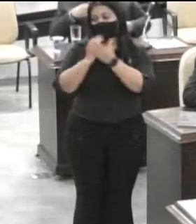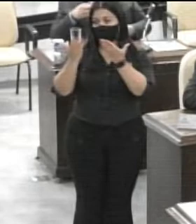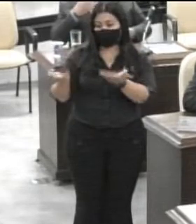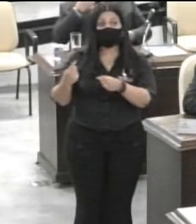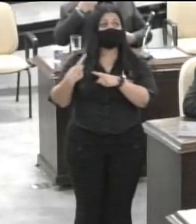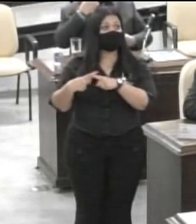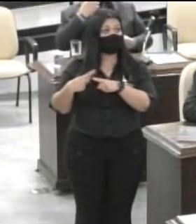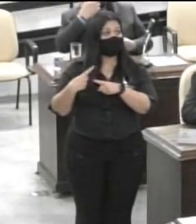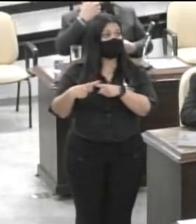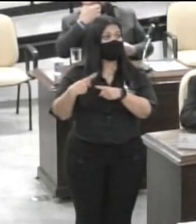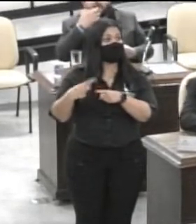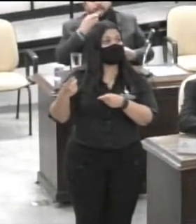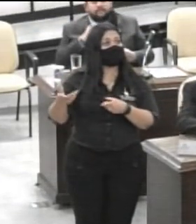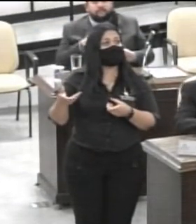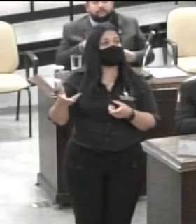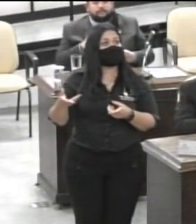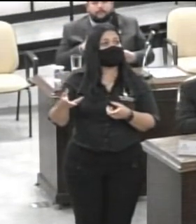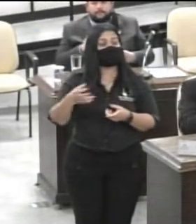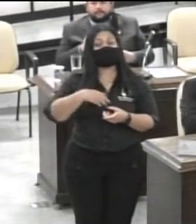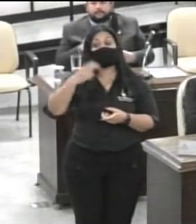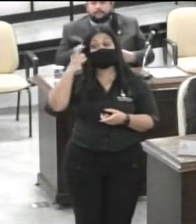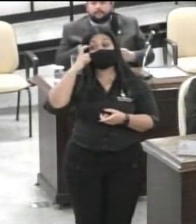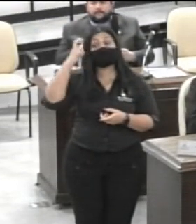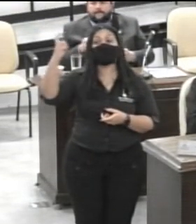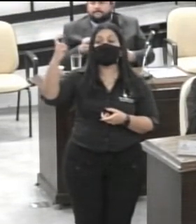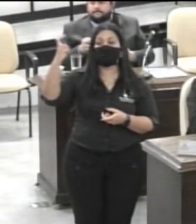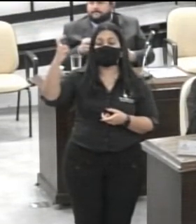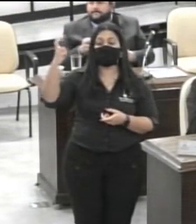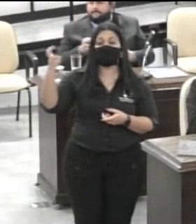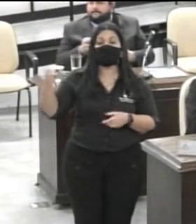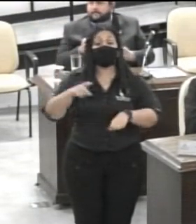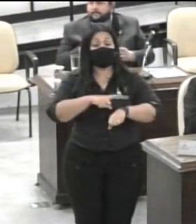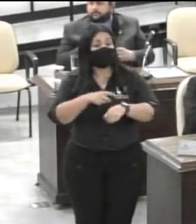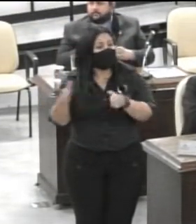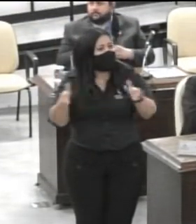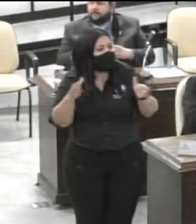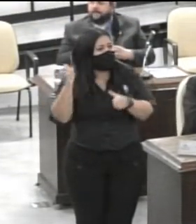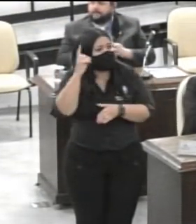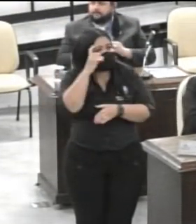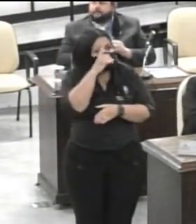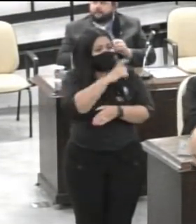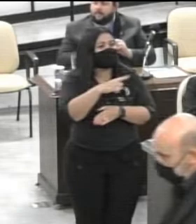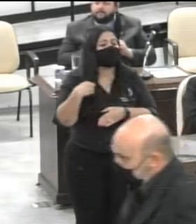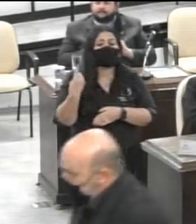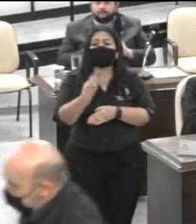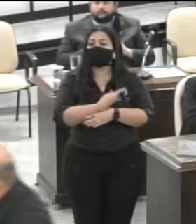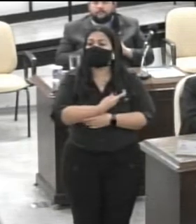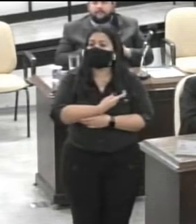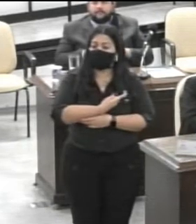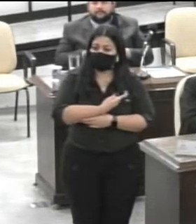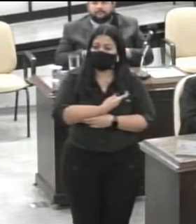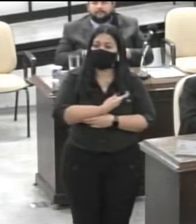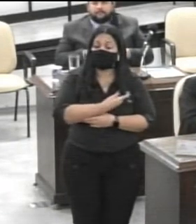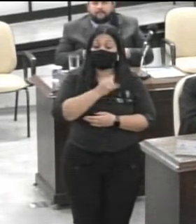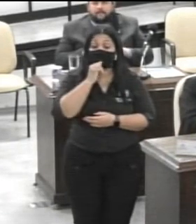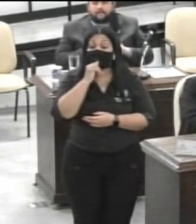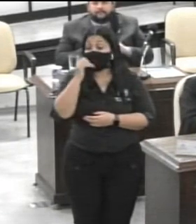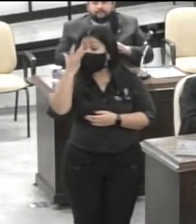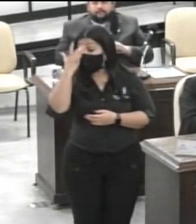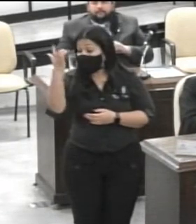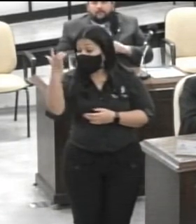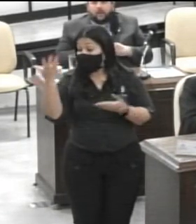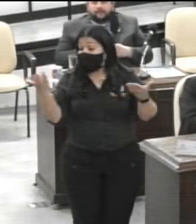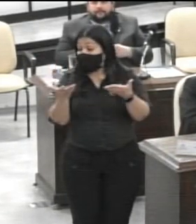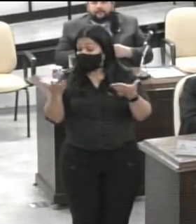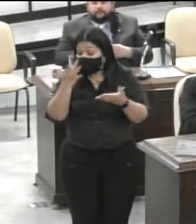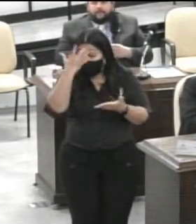a capacidade de discernimento nessa hora tão difícil que muda do dia para a noite. Ninguém sabe o que é